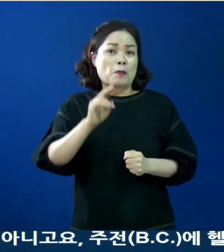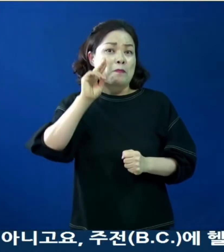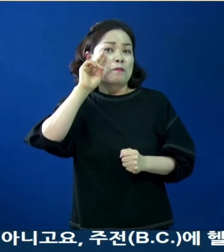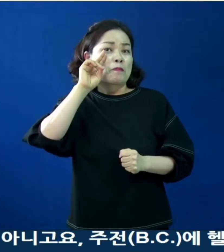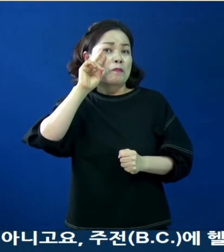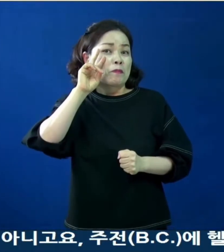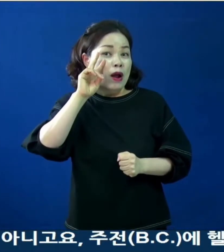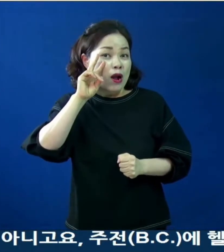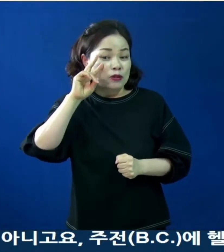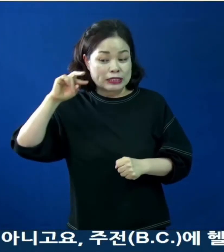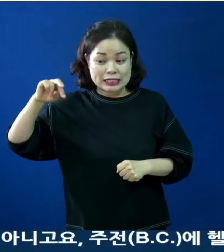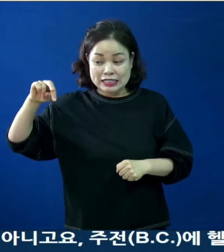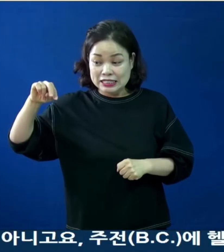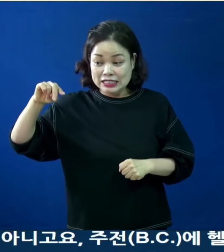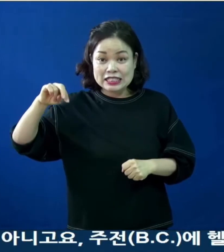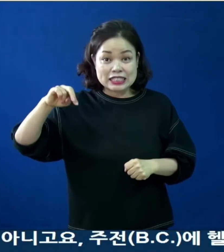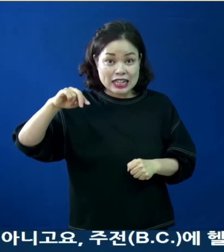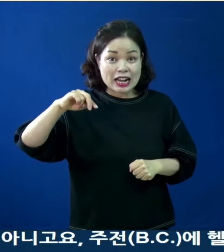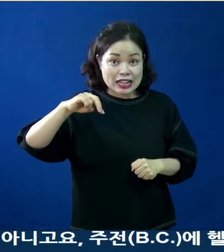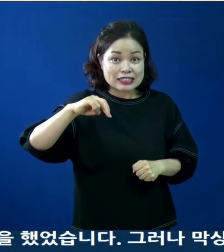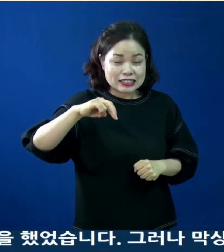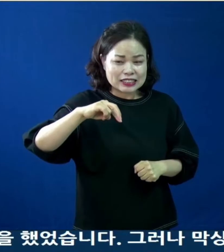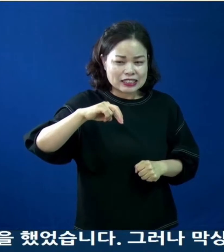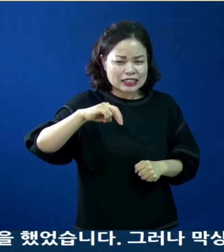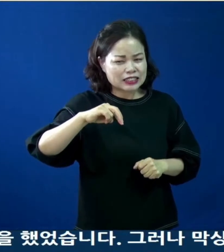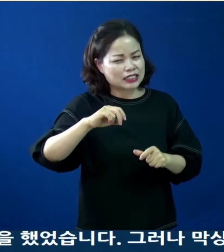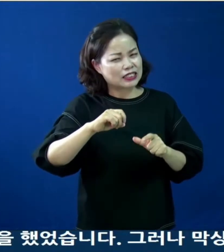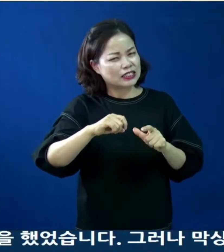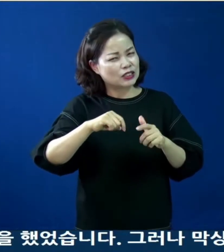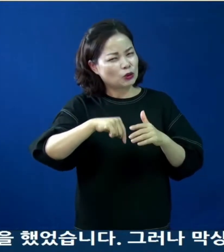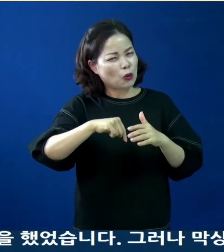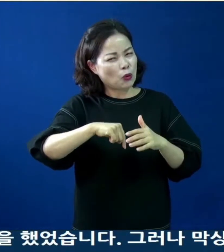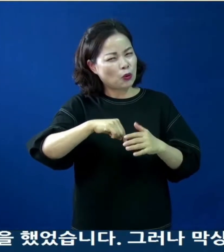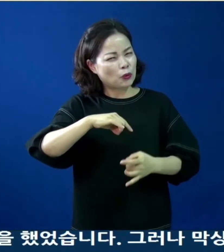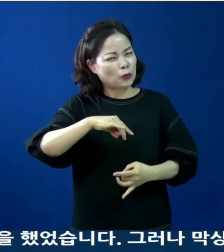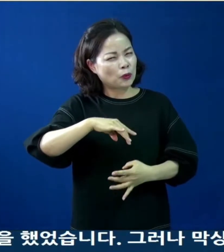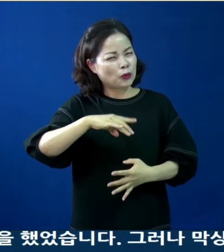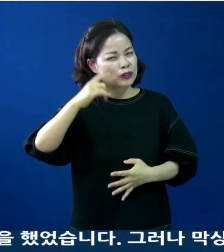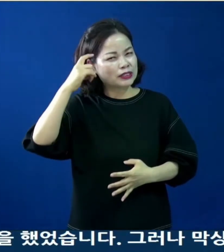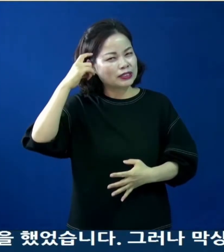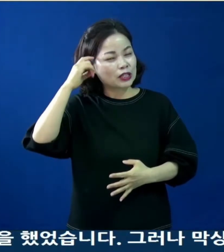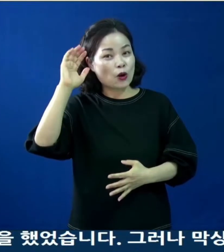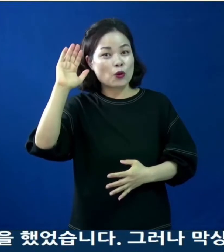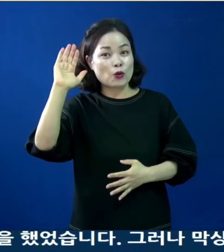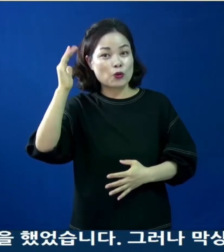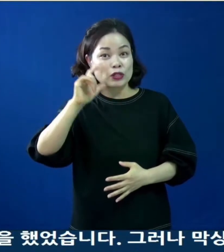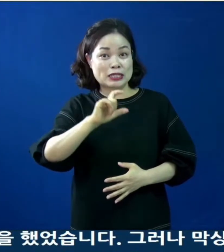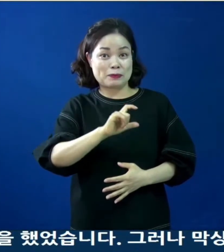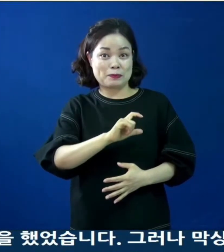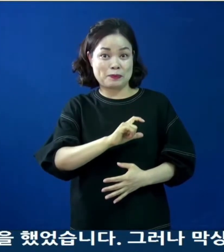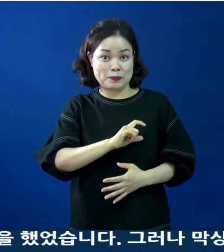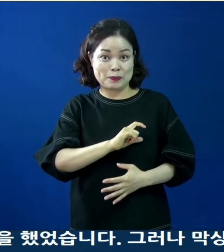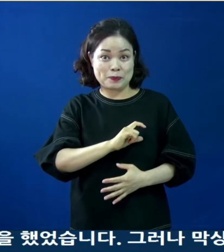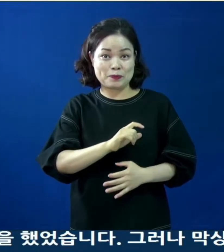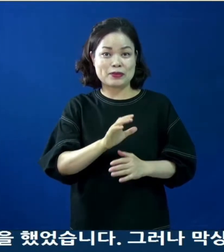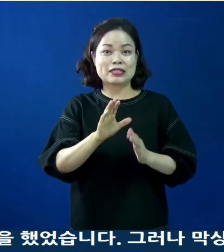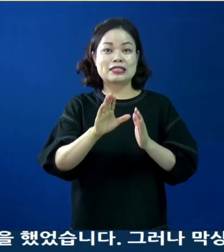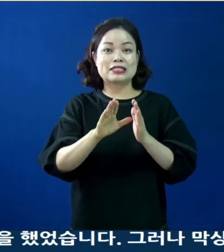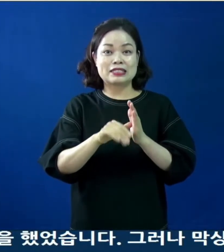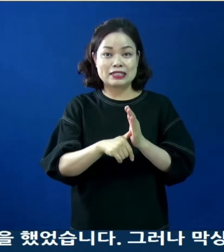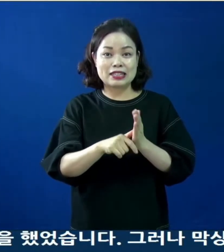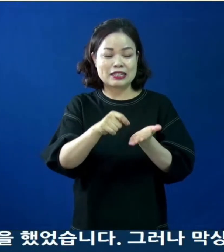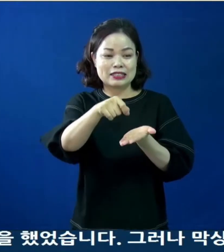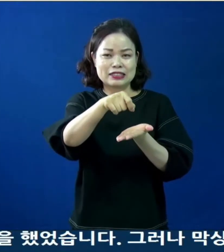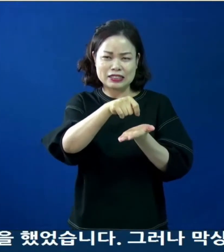바울이 지나갔을 것이라고 제가 거의 속으로 확신하고 있는 요즘 명칭이 이제 그 당시에도